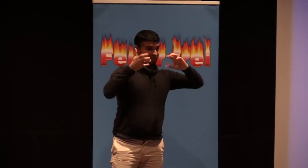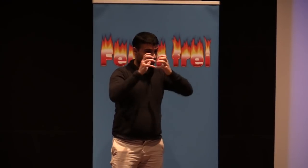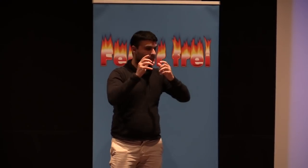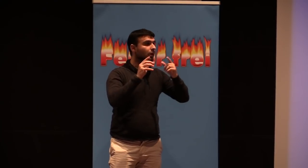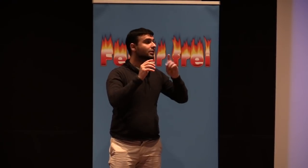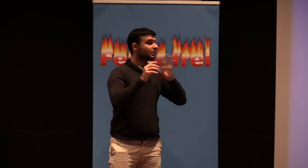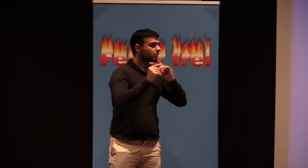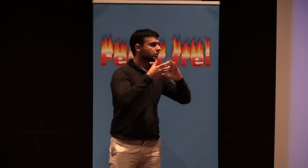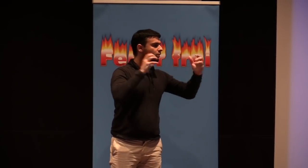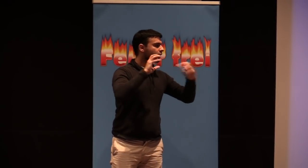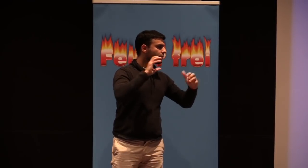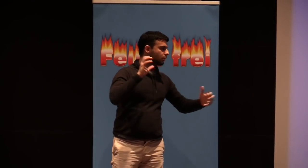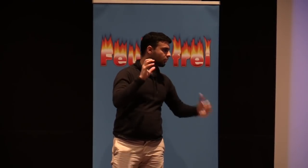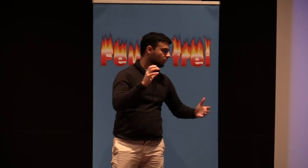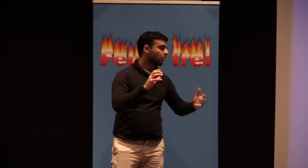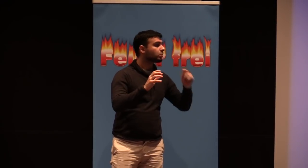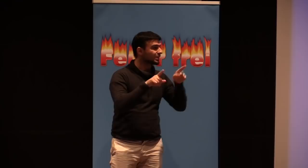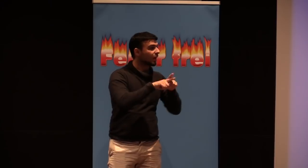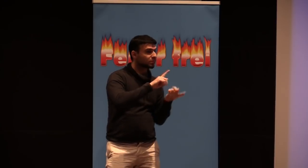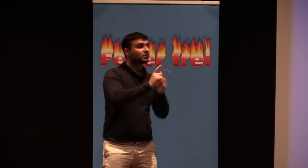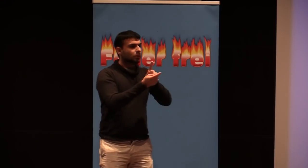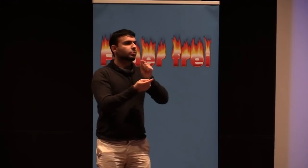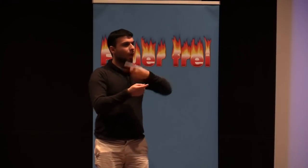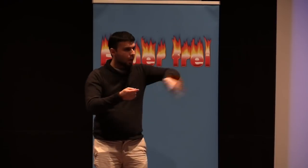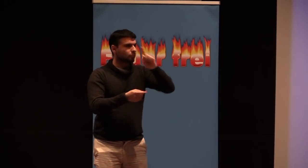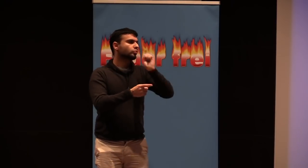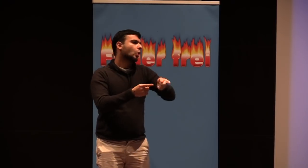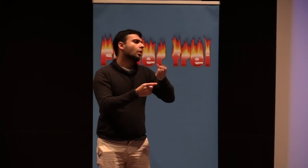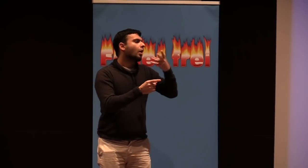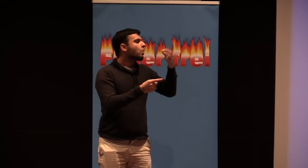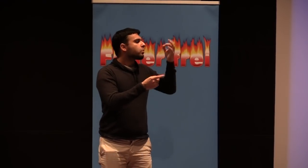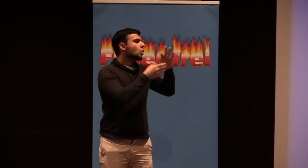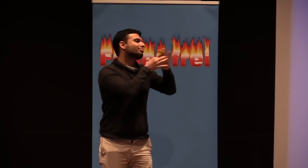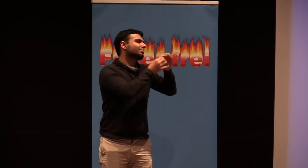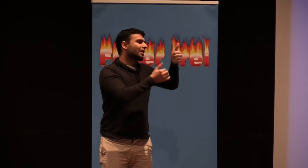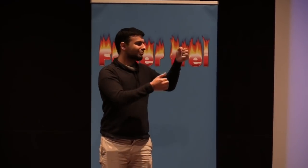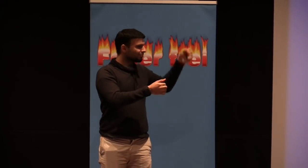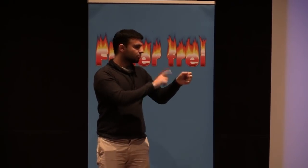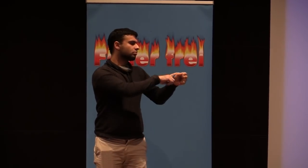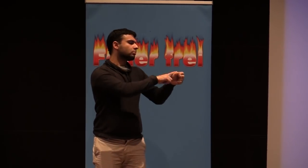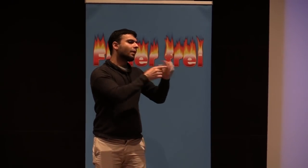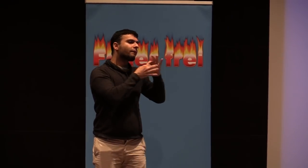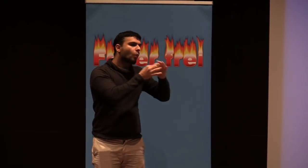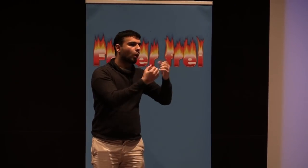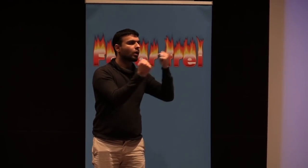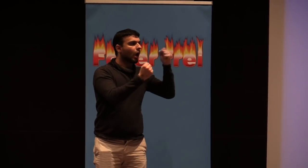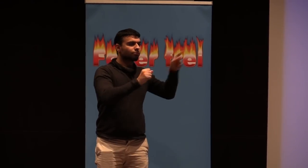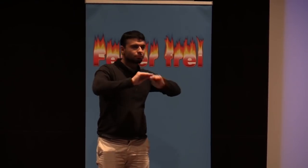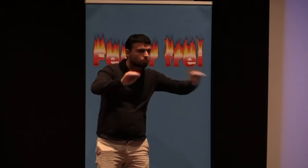die informieren ja, die drücken ja nicht nur den Flyer in die Hand. Ich glaube, da könnten wir das auch nicht machen. Ich glaube, da bräuchte